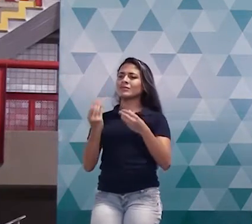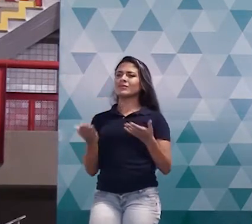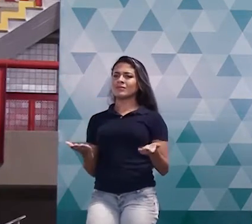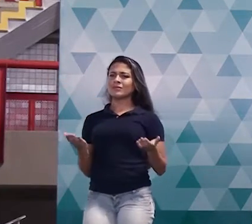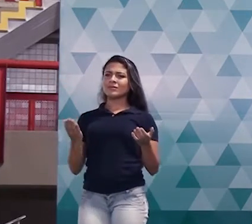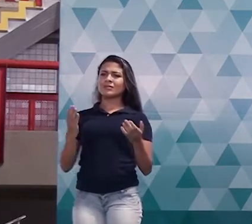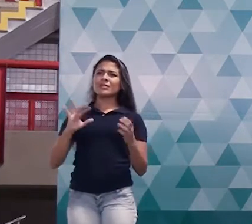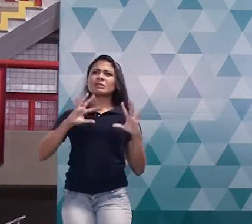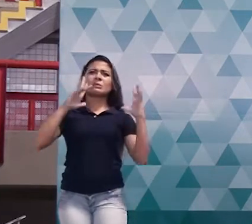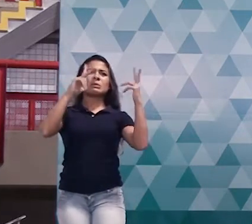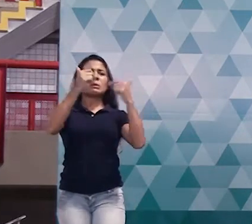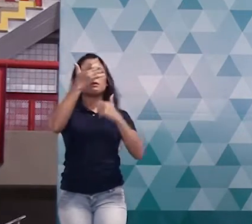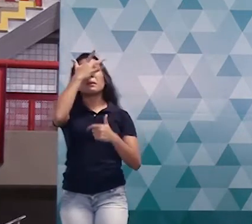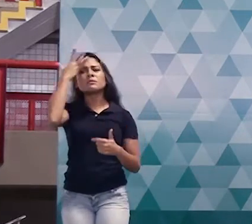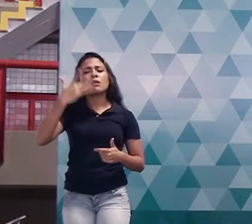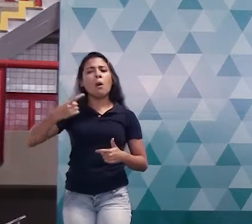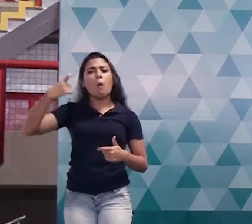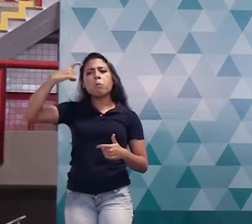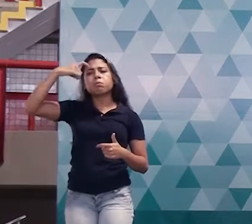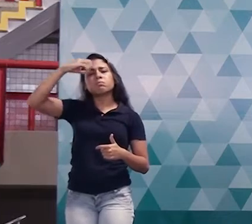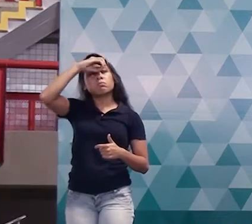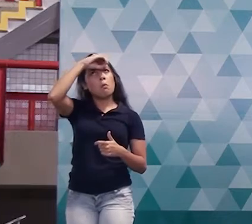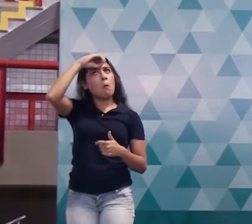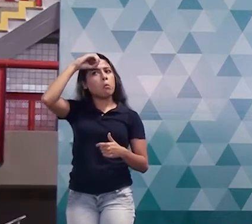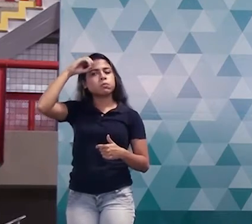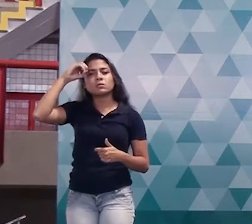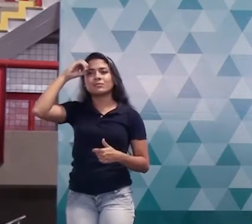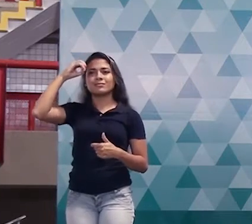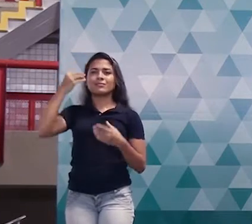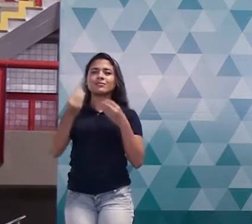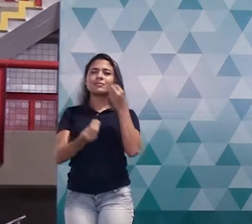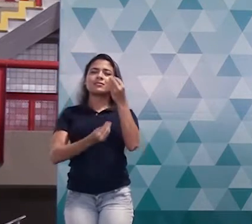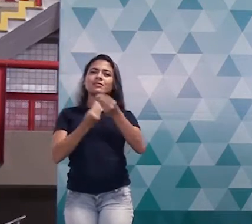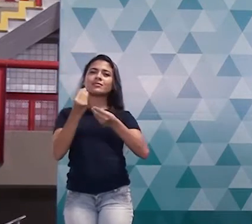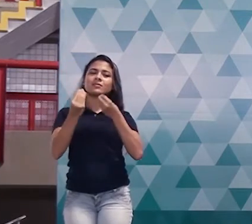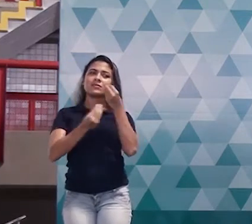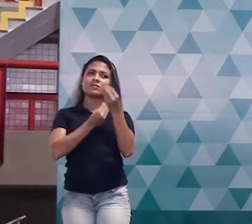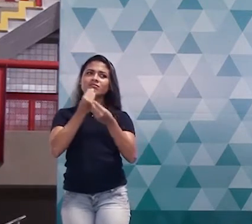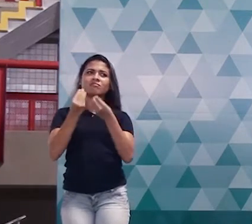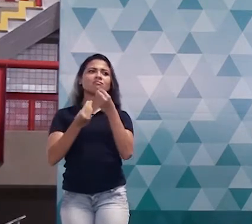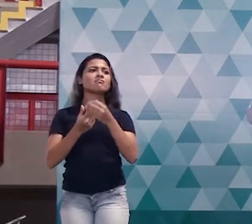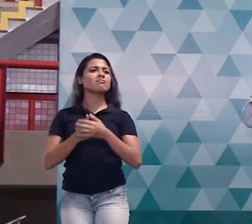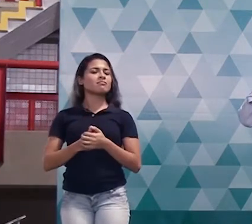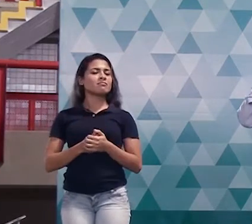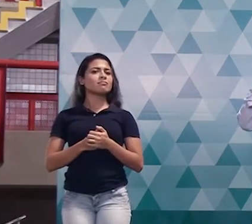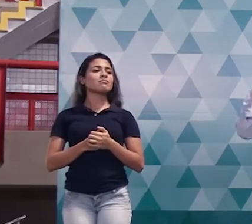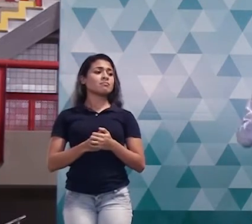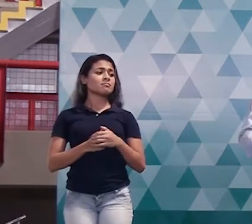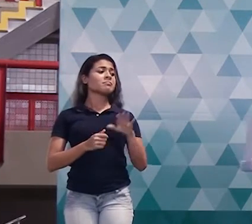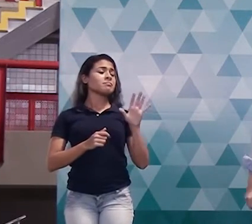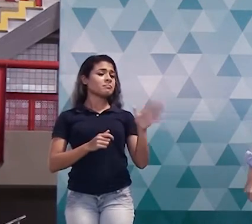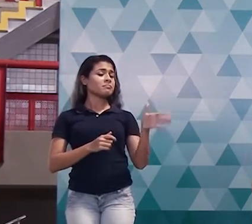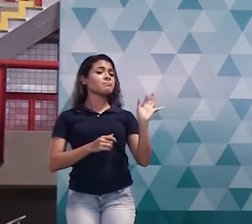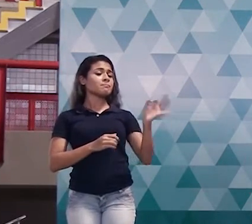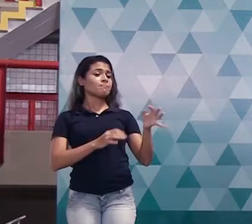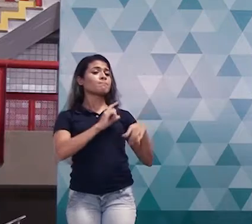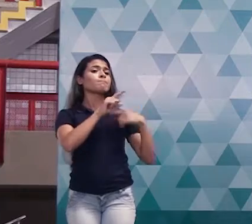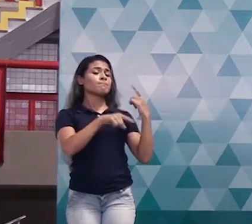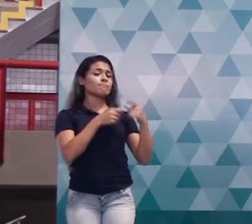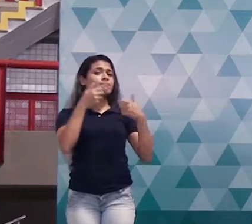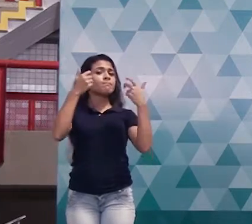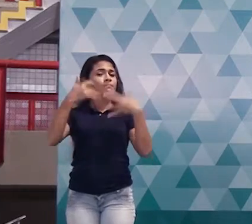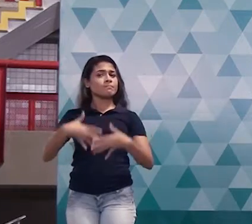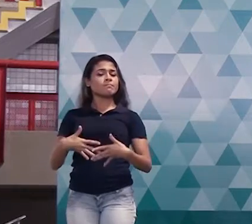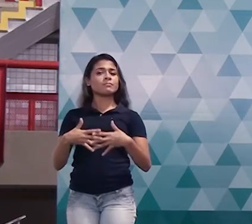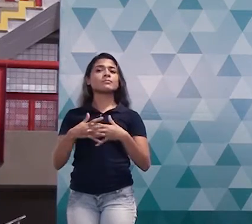muita alienação, a política do pão e circo é muito grande. Não é não? Ainda tem essa. A gente vai chegar nessa aula depois.